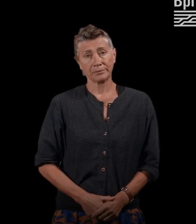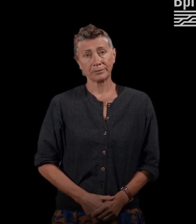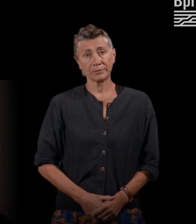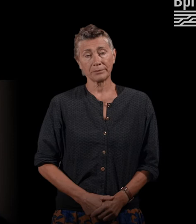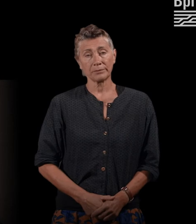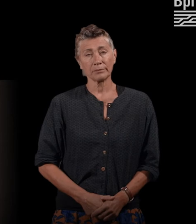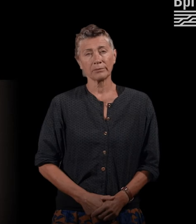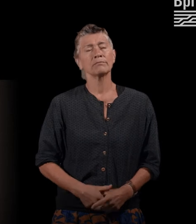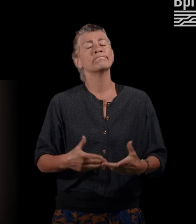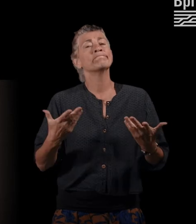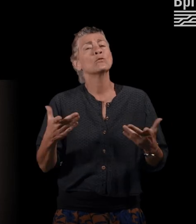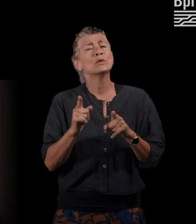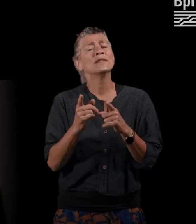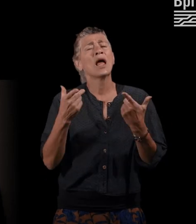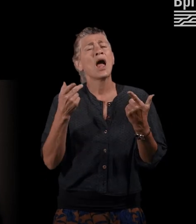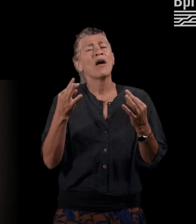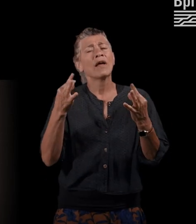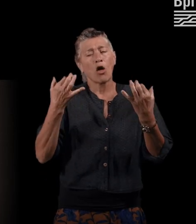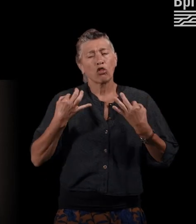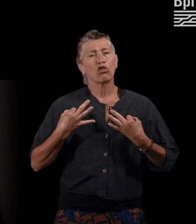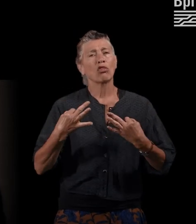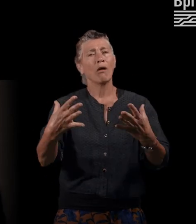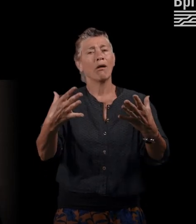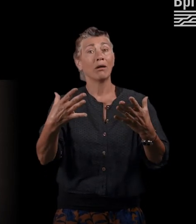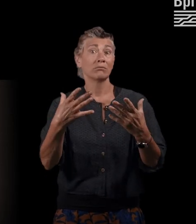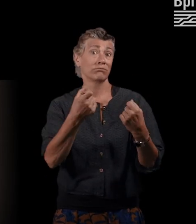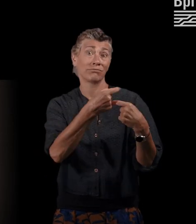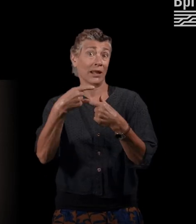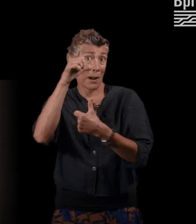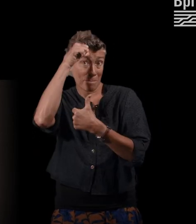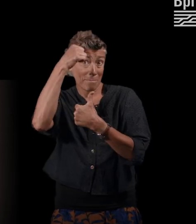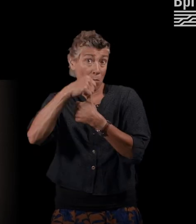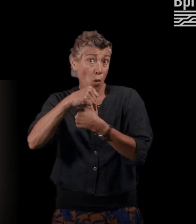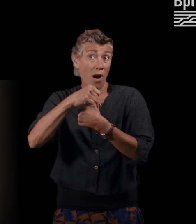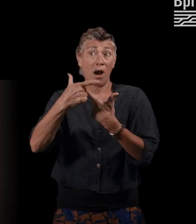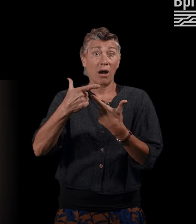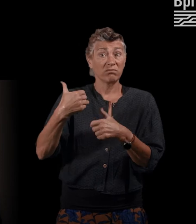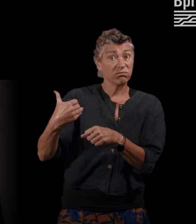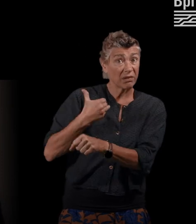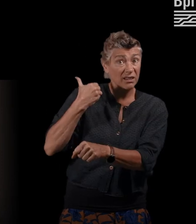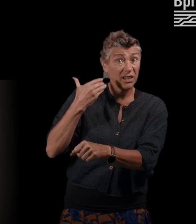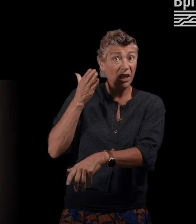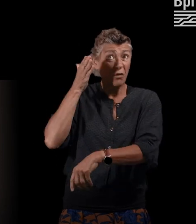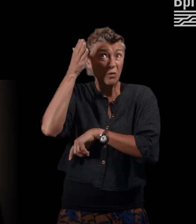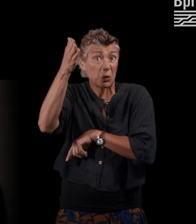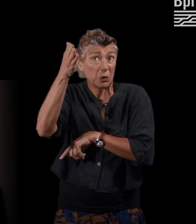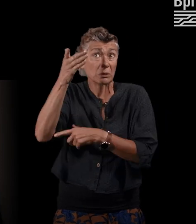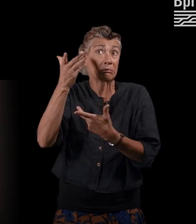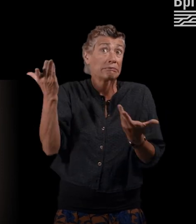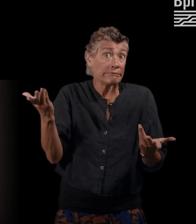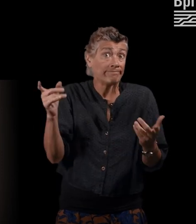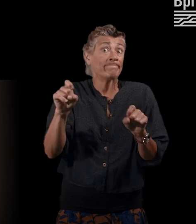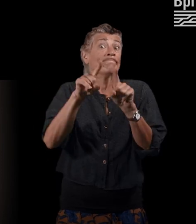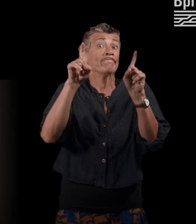Le temps, c'est la mémoire aussi, parce que ce livre, je le disais, parle du temps, du passé, d'un futur possible ou impossible, c'est cette grande